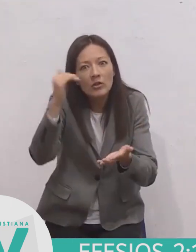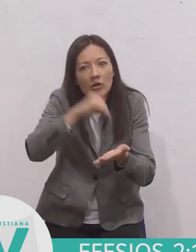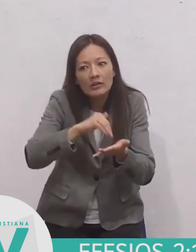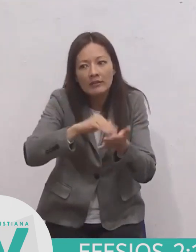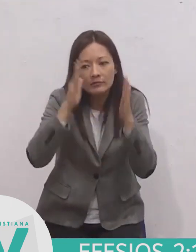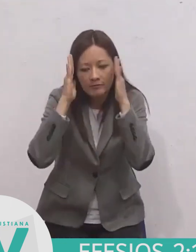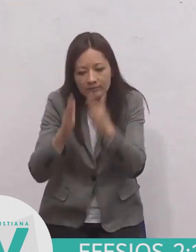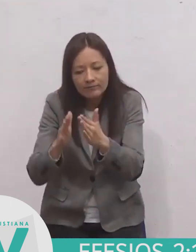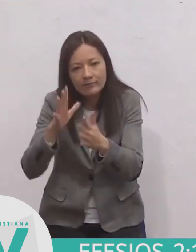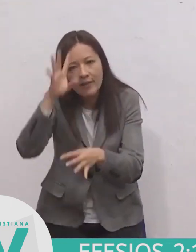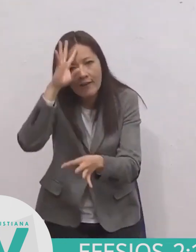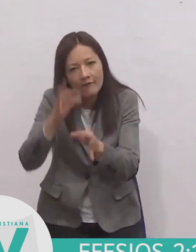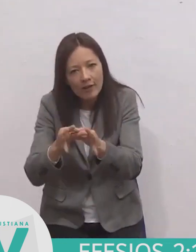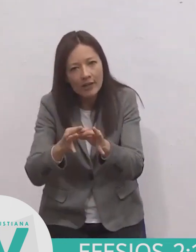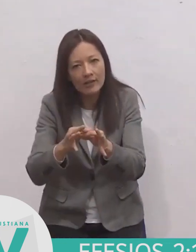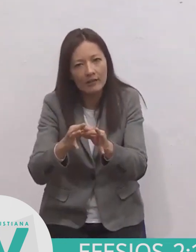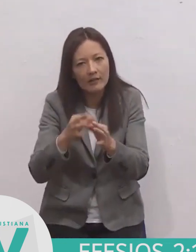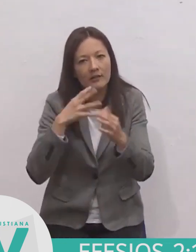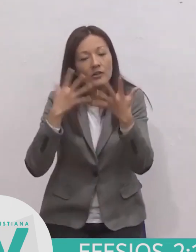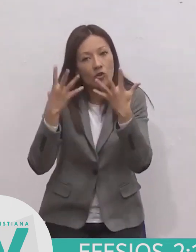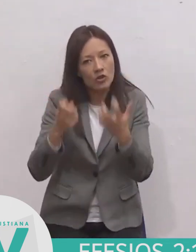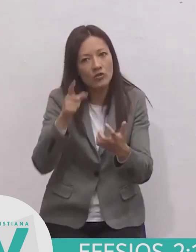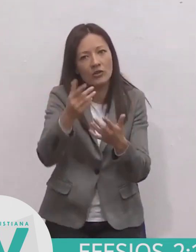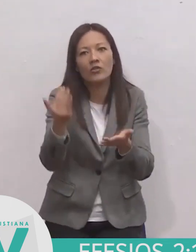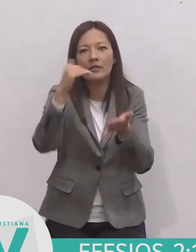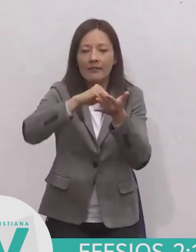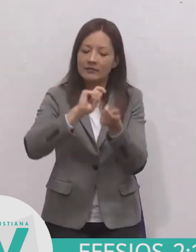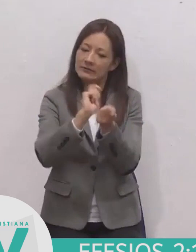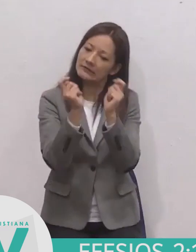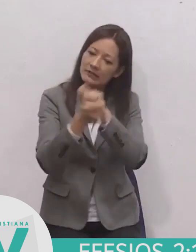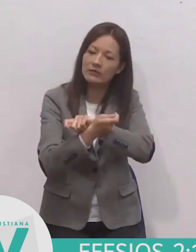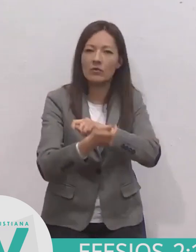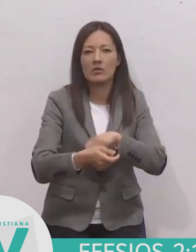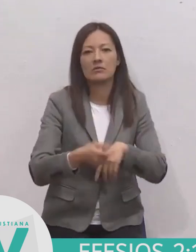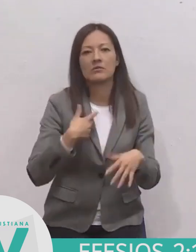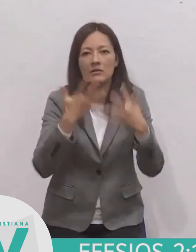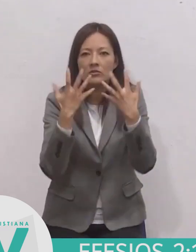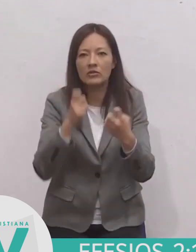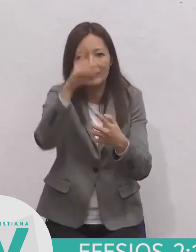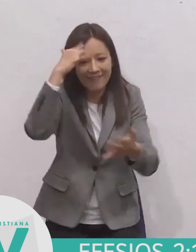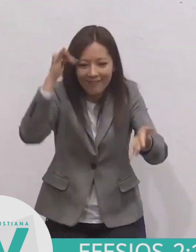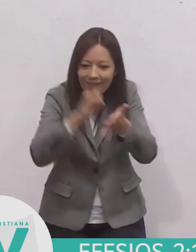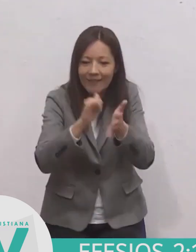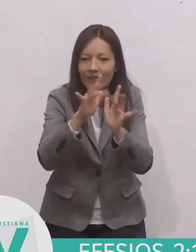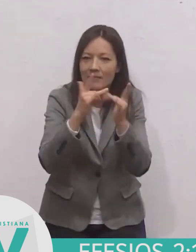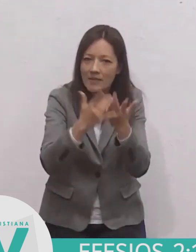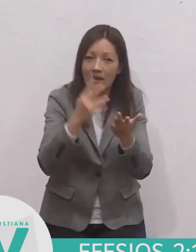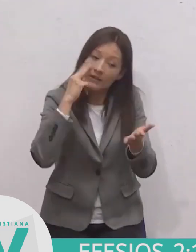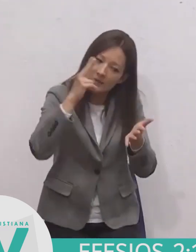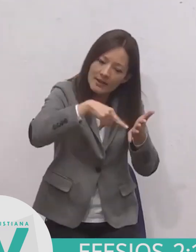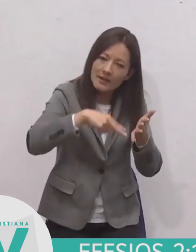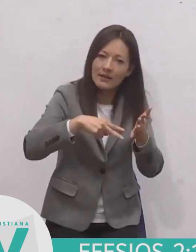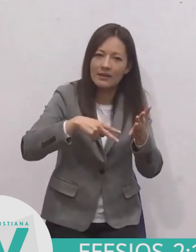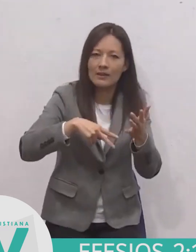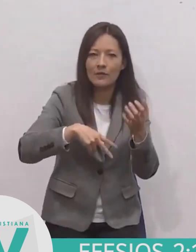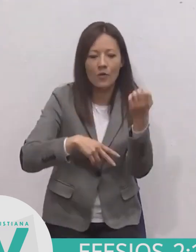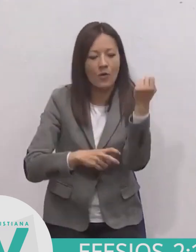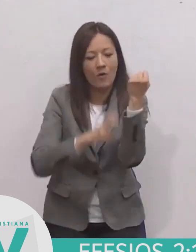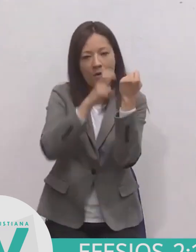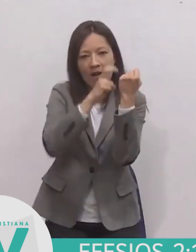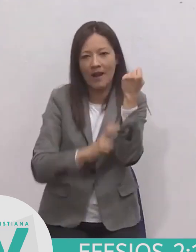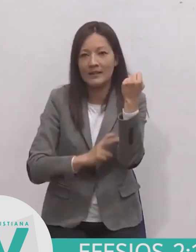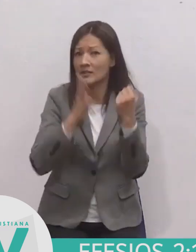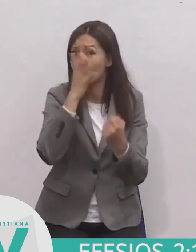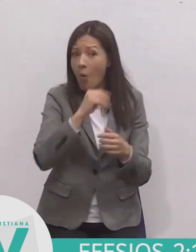fe. Quiero que usted se regenere, hermano. Quiero que usted crea la palabra, lea el libro de los Gálatas. Ya no